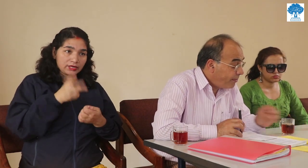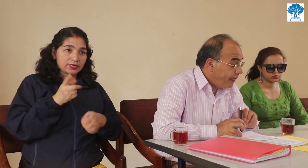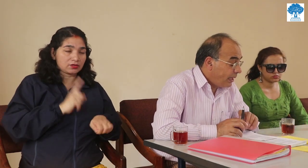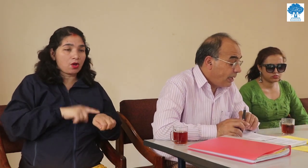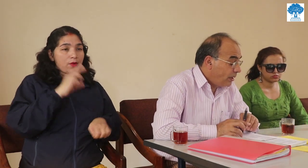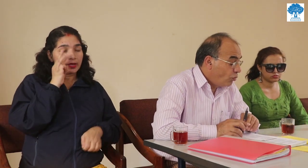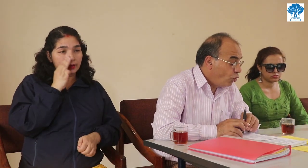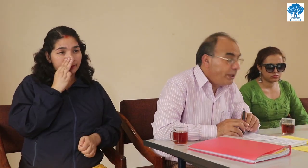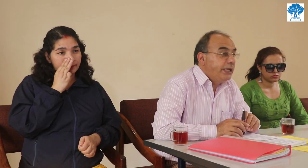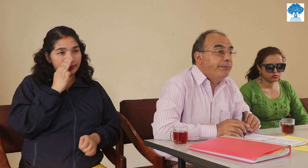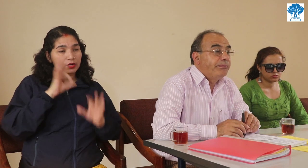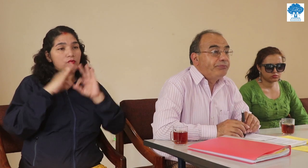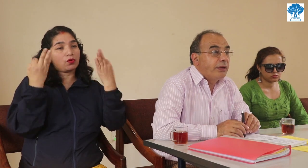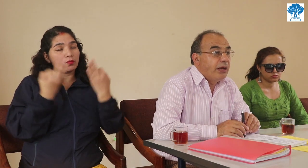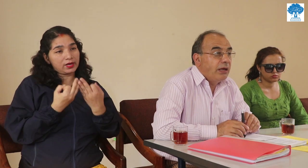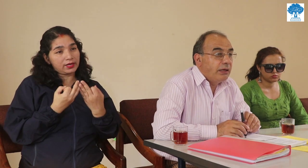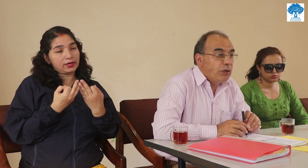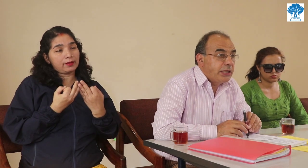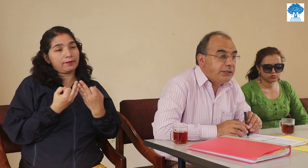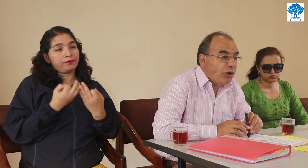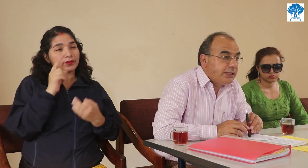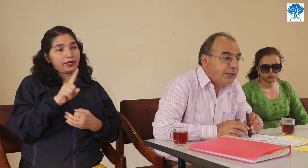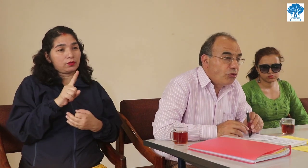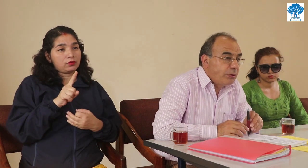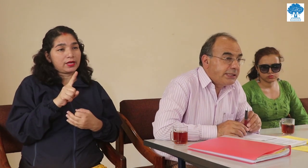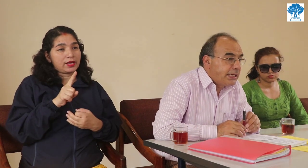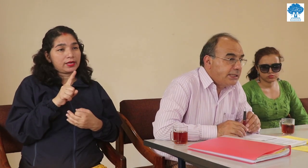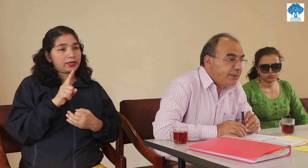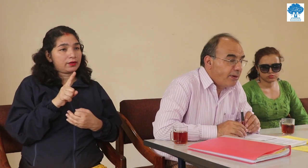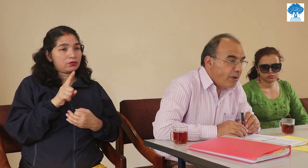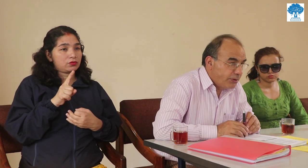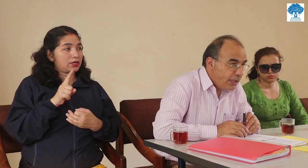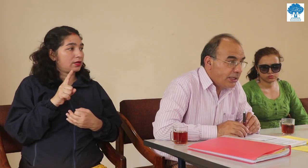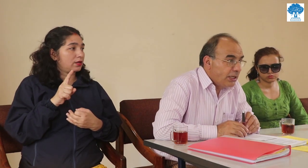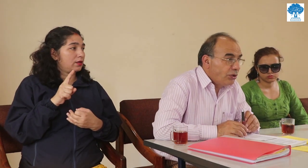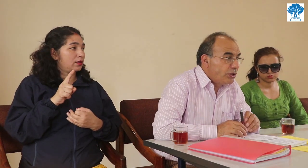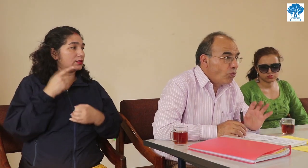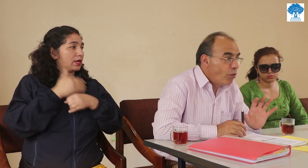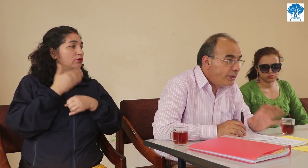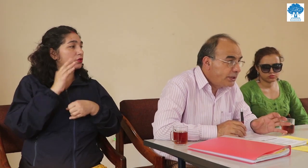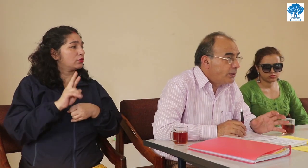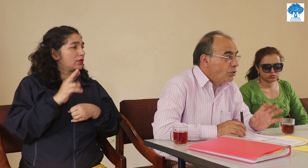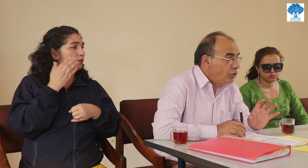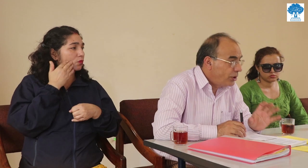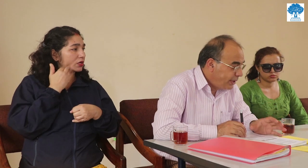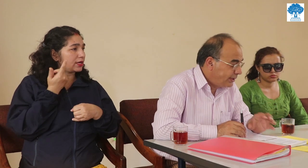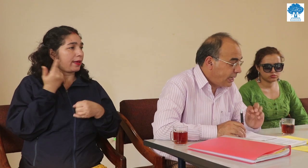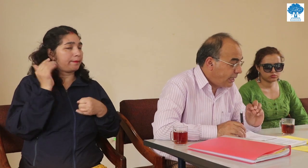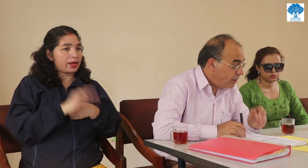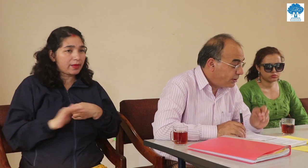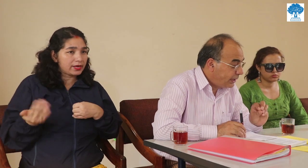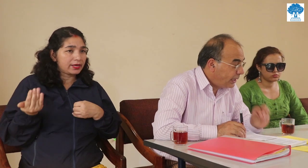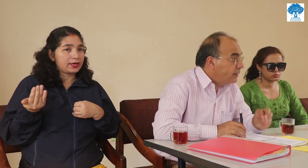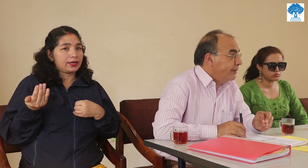अब ग्लोबली एउटा स्ट्राटेजी ग्लोबल स्ट्राटेजी भएको छ त्यो चाहिँ वुमन्स चिल्ड्रेन्स